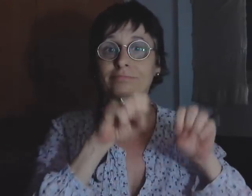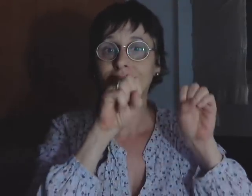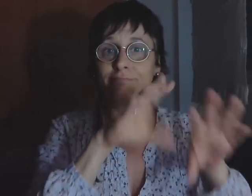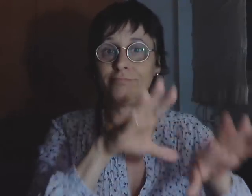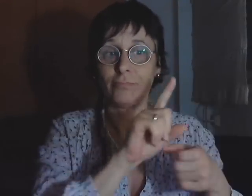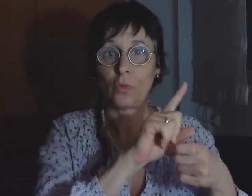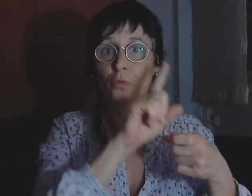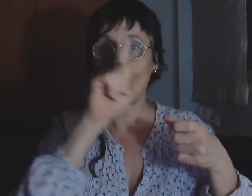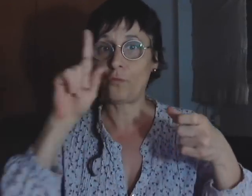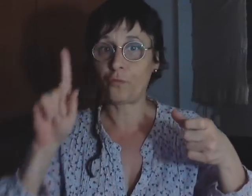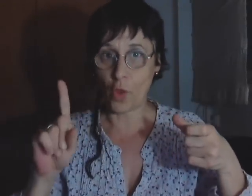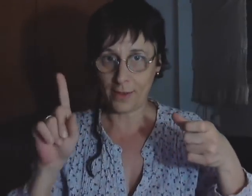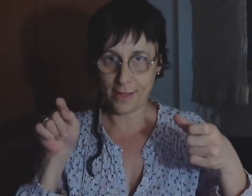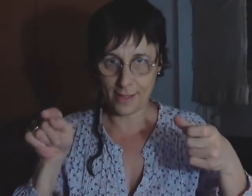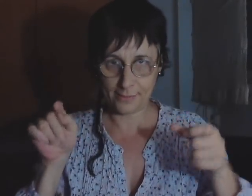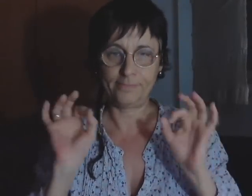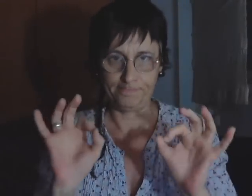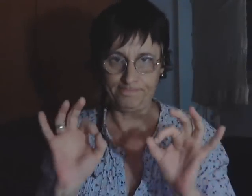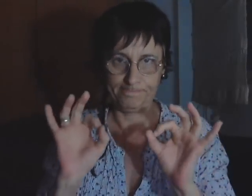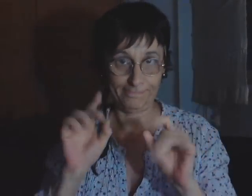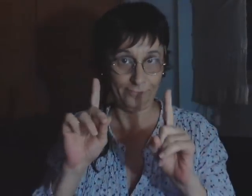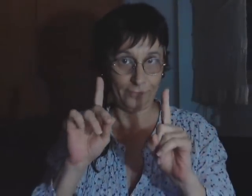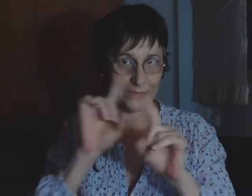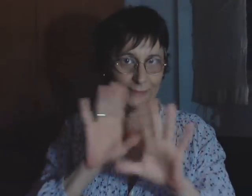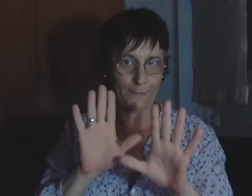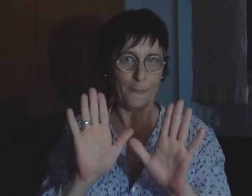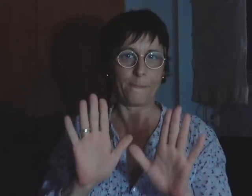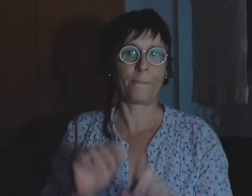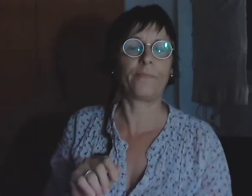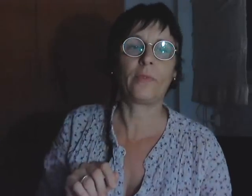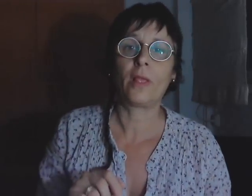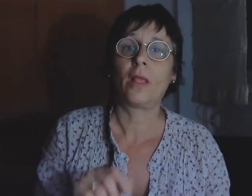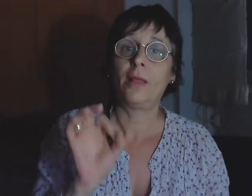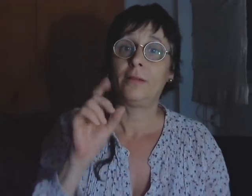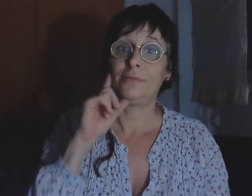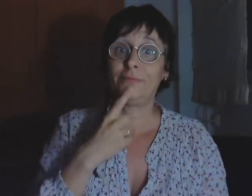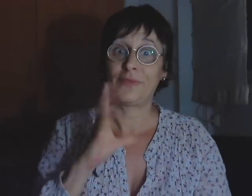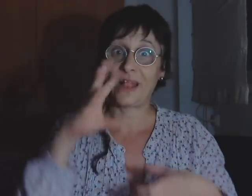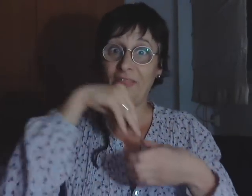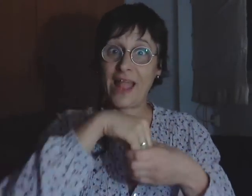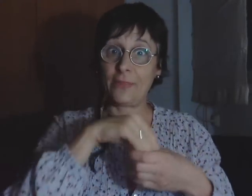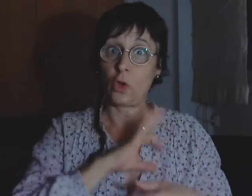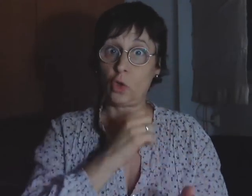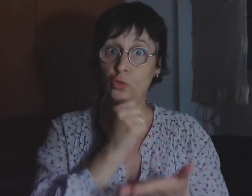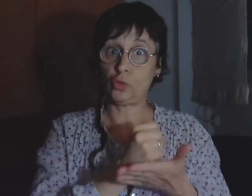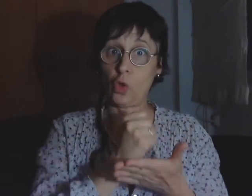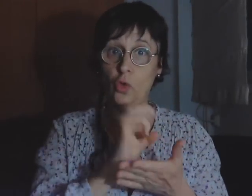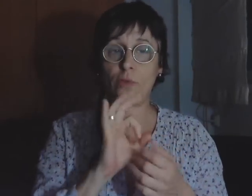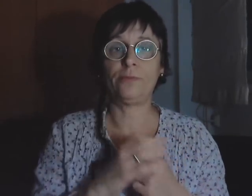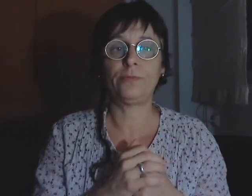para cada uno de ellos 18 horas después. Los dos dicen que han cumplido sus objetivos. Los socialistas, que pusieron en evidencia la ambigüedad